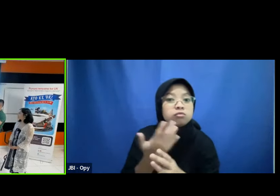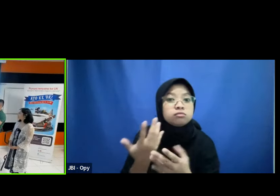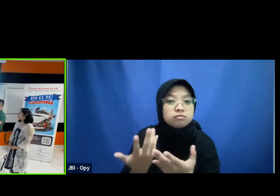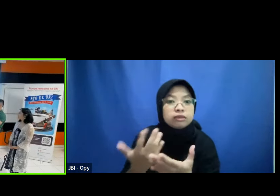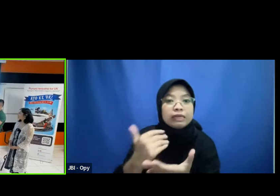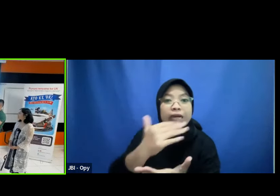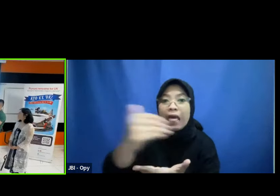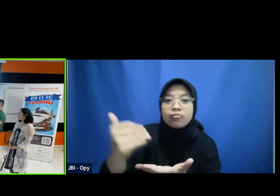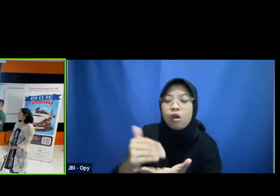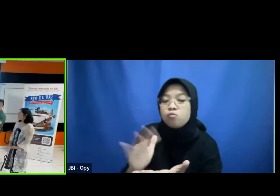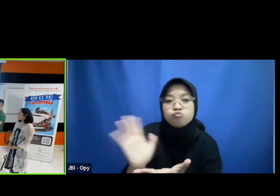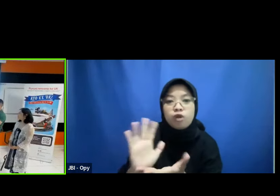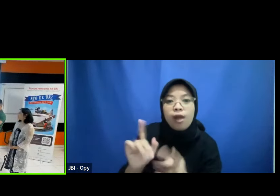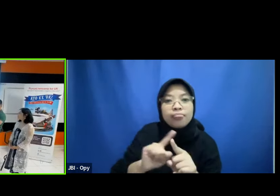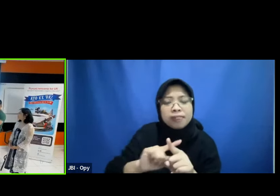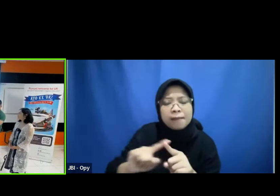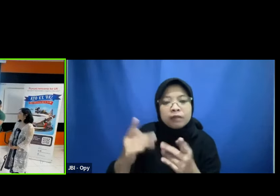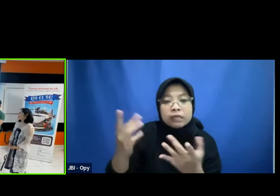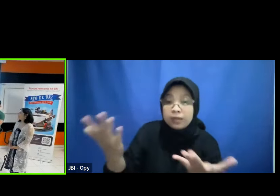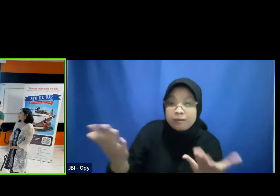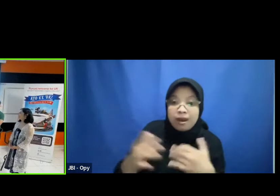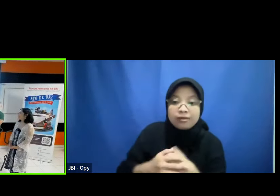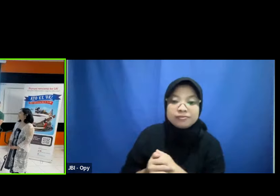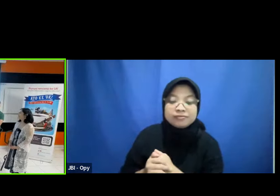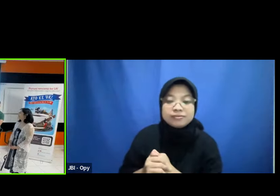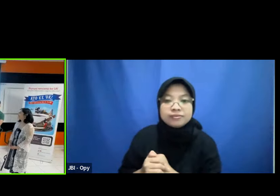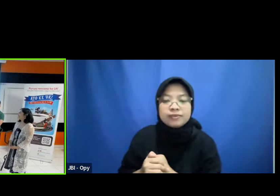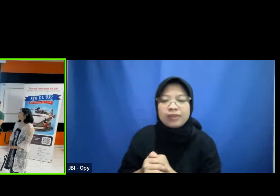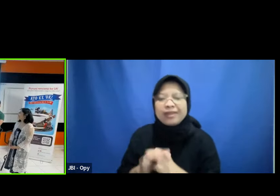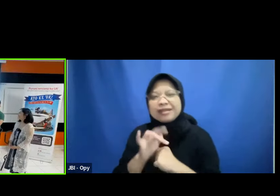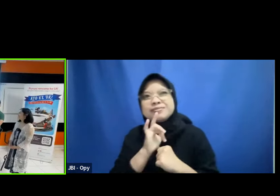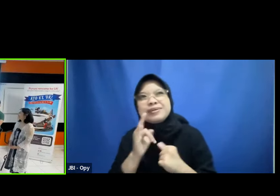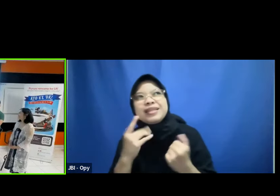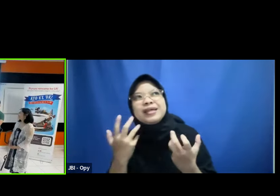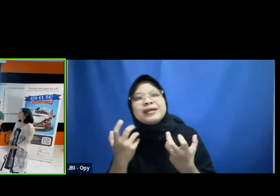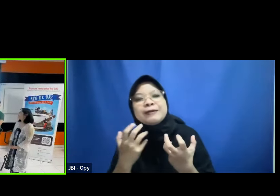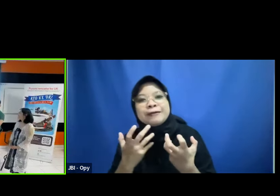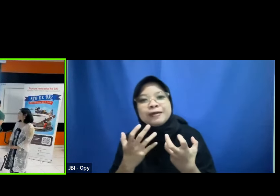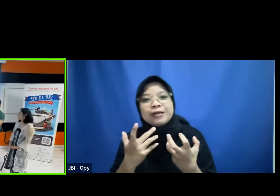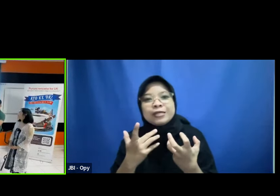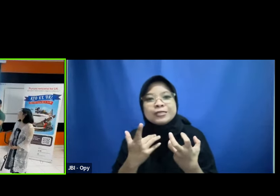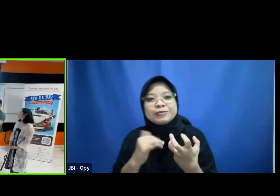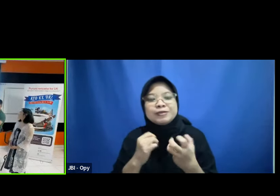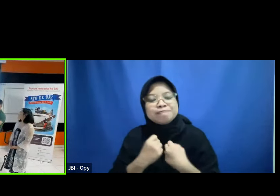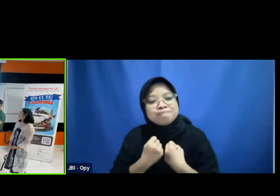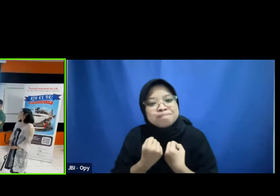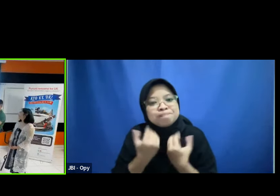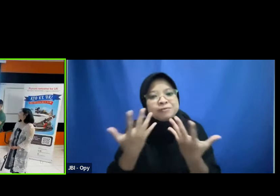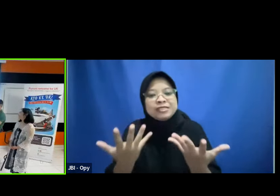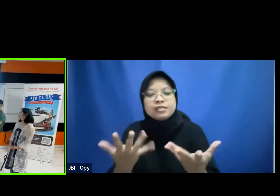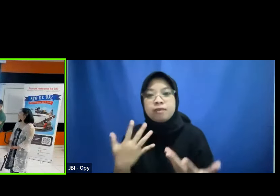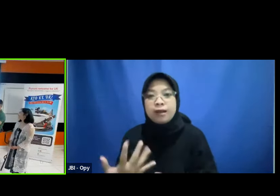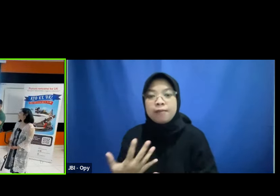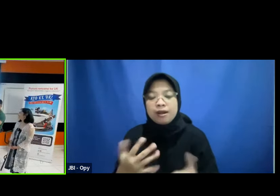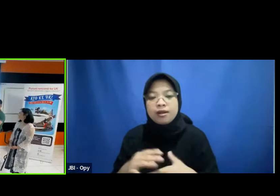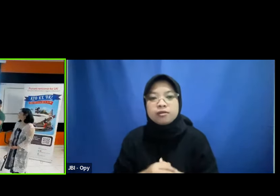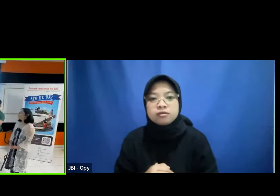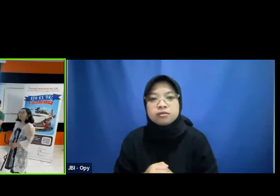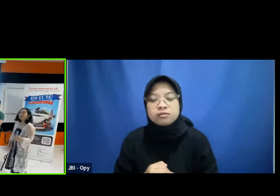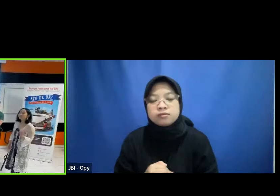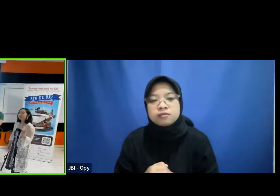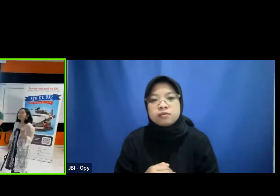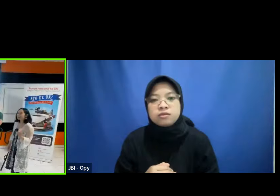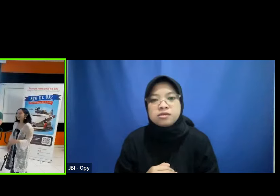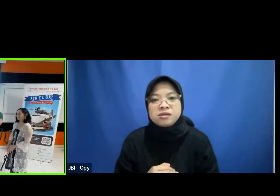data ya tapi gimana gitu ya jadi kayak impresi sebetulnya kita ee